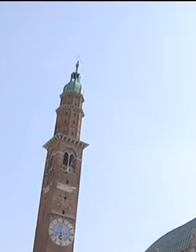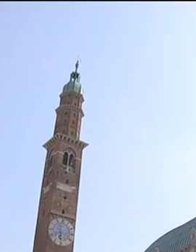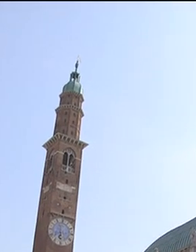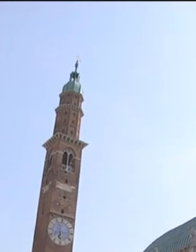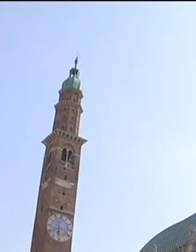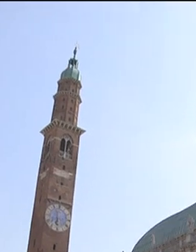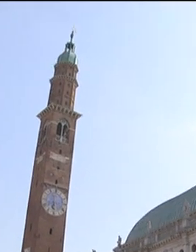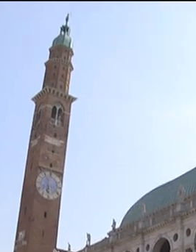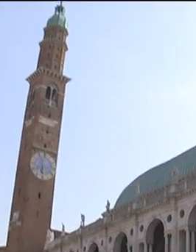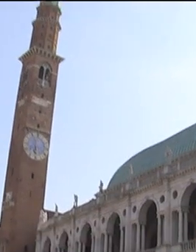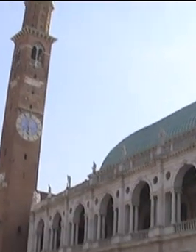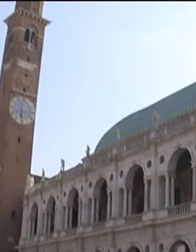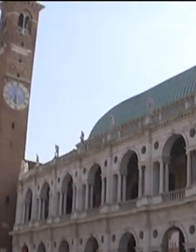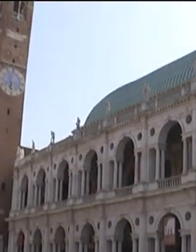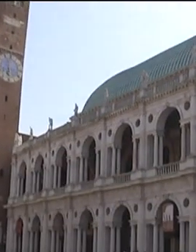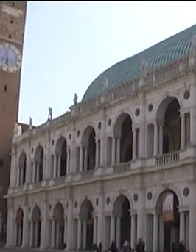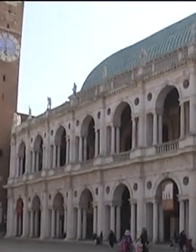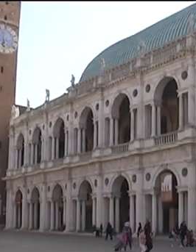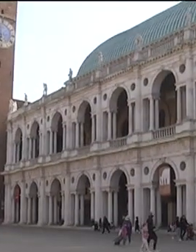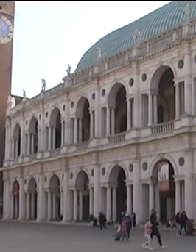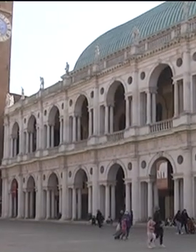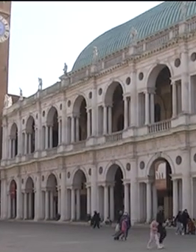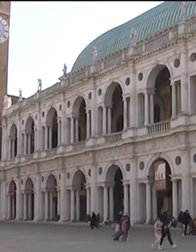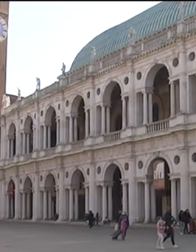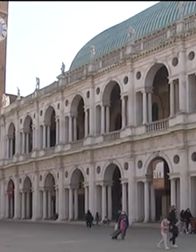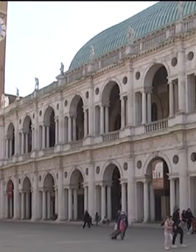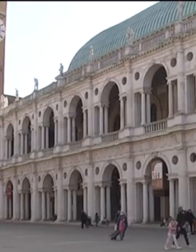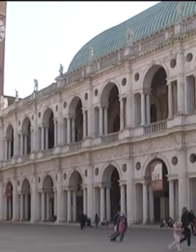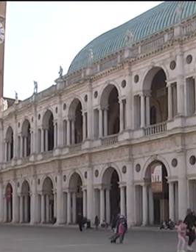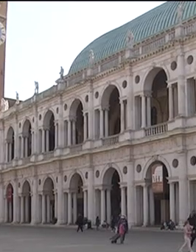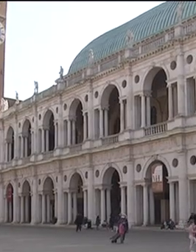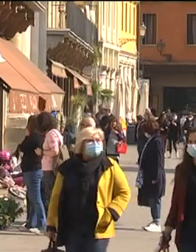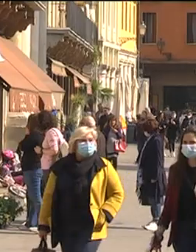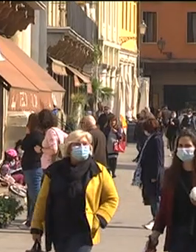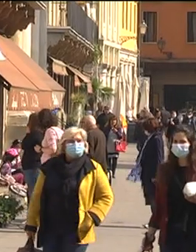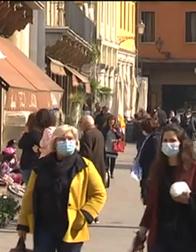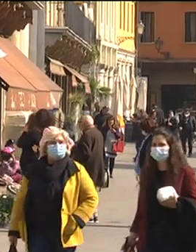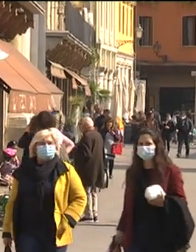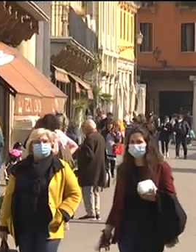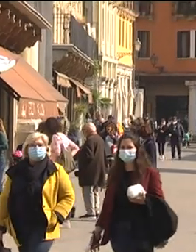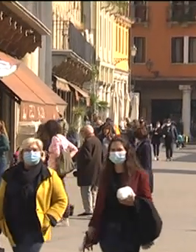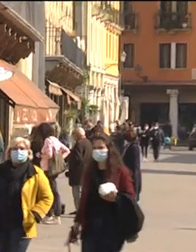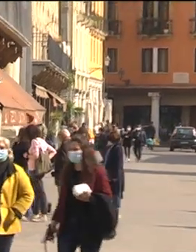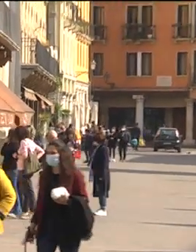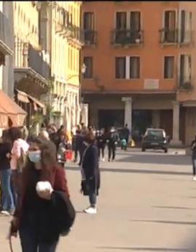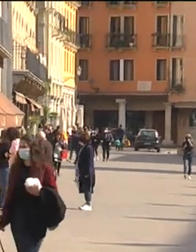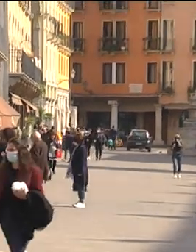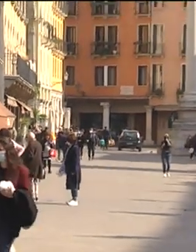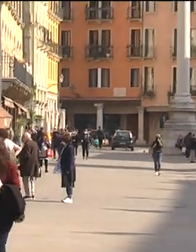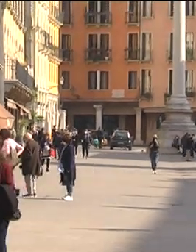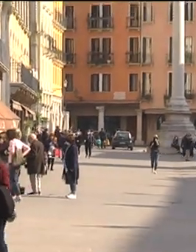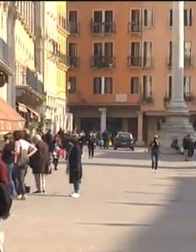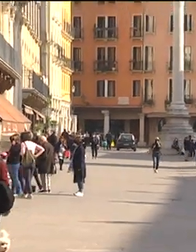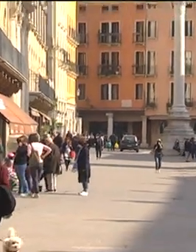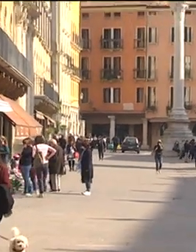tutti i colori del covip il veneto lasciata la fascia rossa e in arancione ma già punta la zona gialla lo